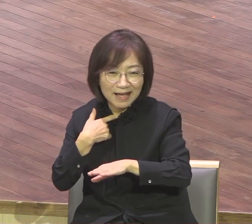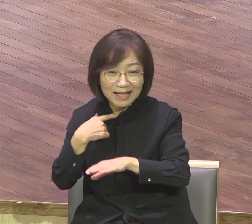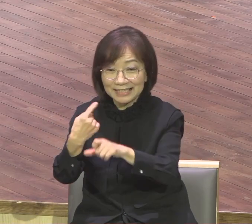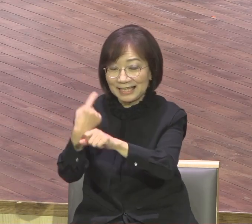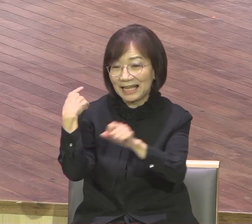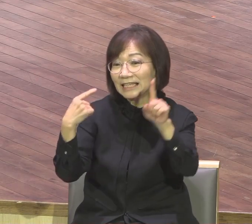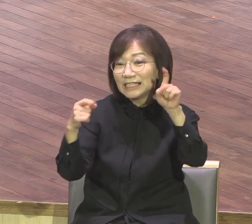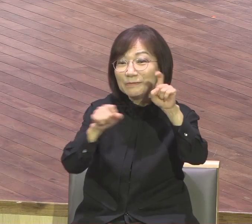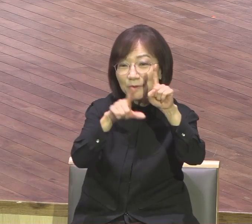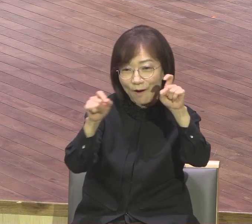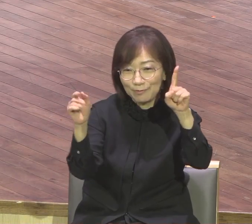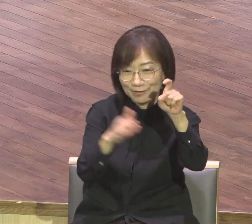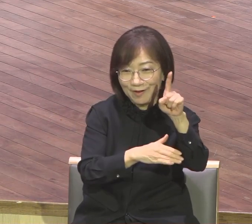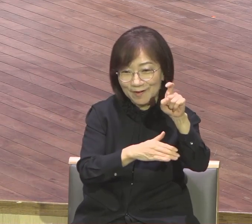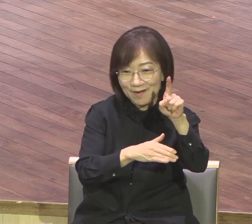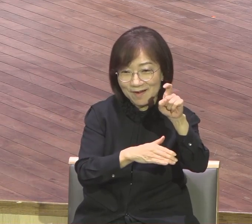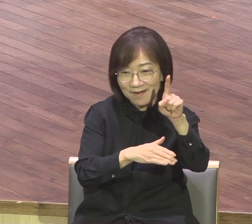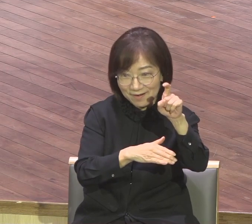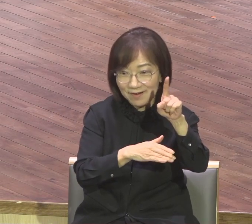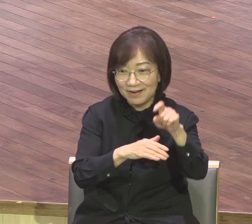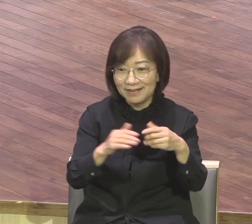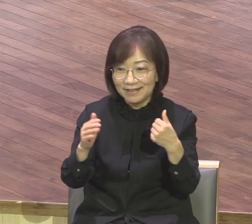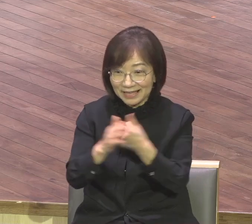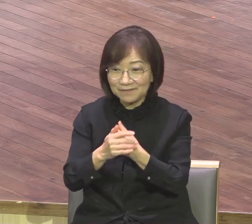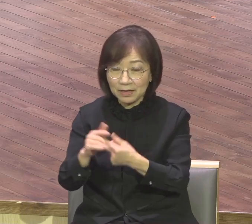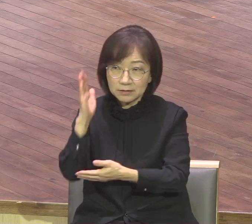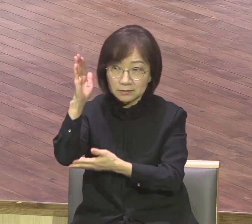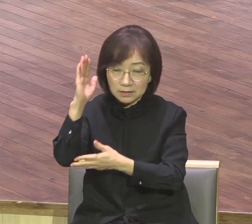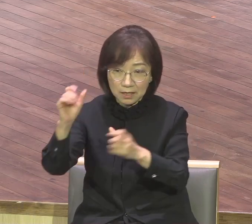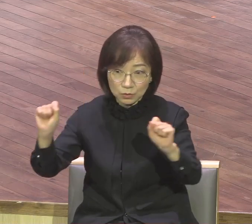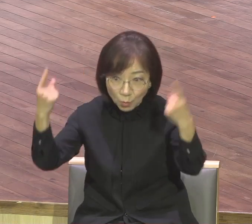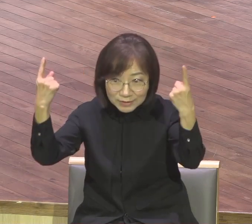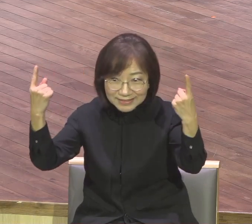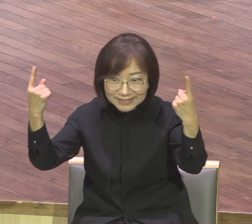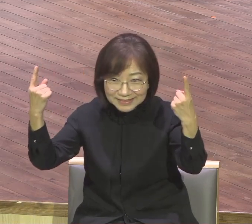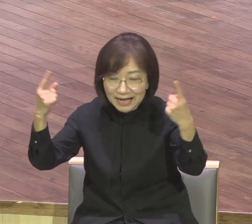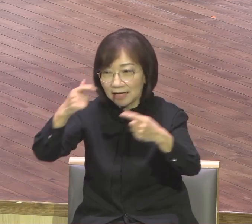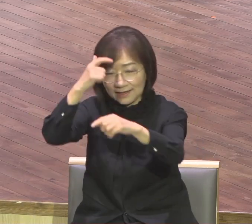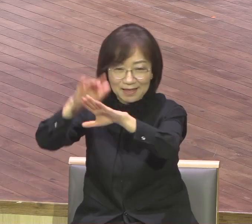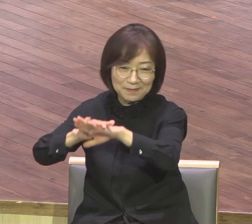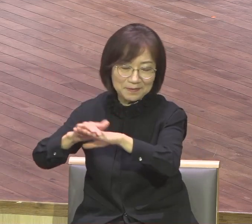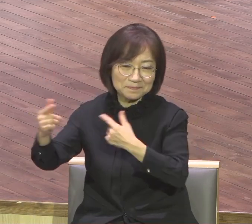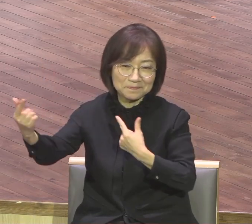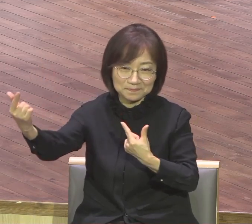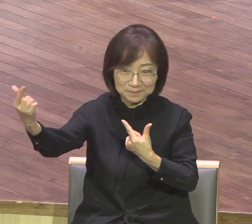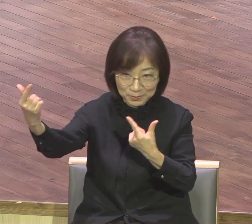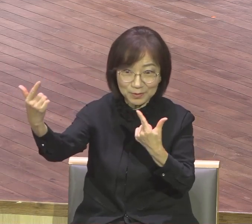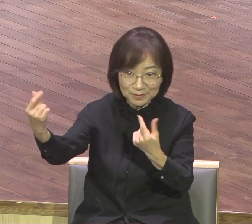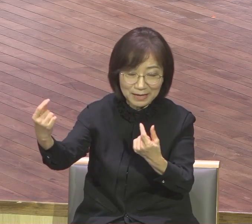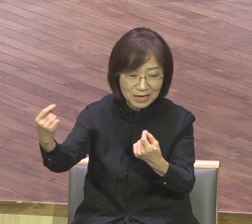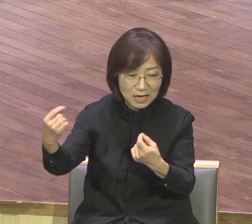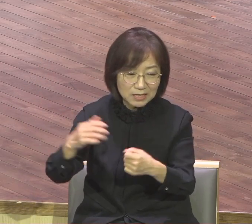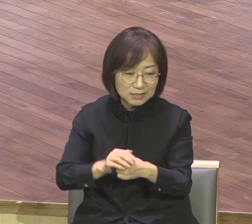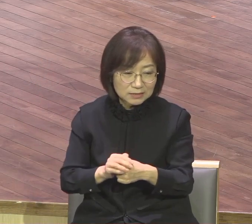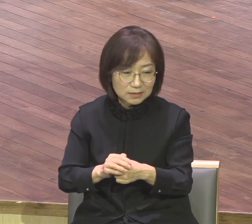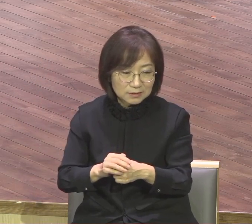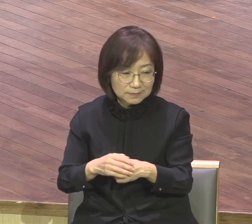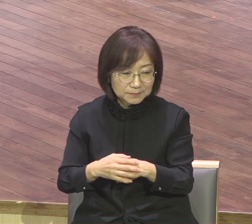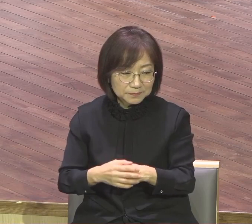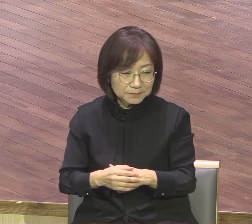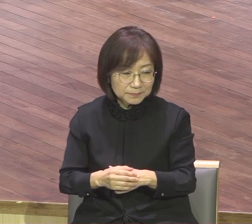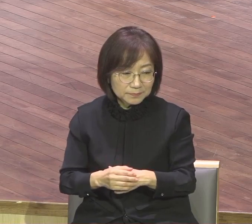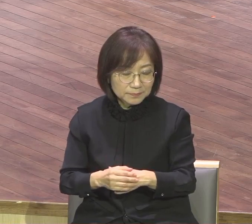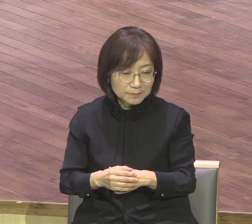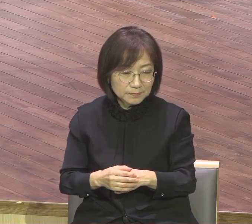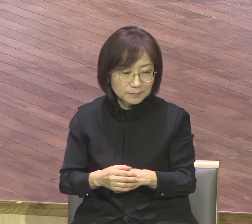타지 않는 건 그건 우리 지교회 아니에요. Si no coinciden mismo corriente ya esto no es una iglesia regional nuestra. 아무튼 여기에서 세밀하게